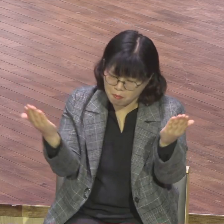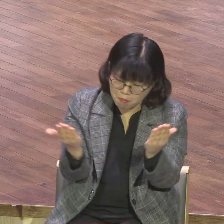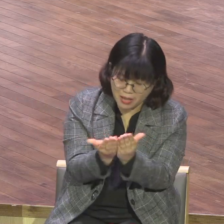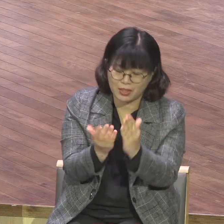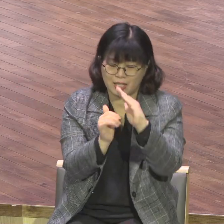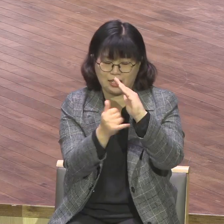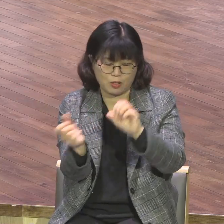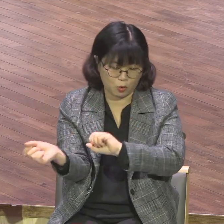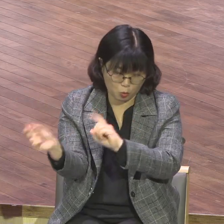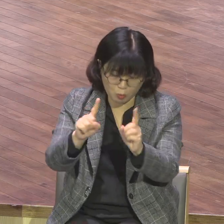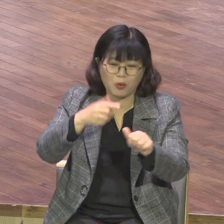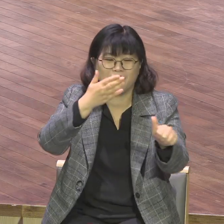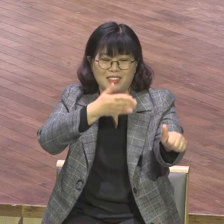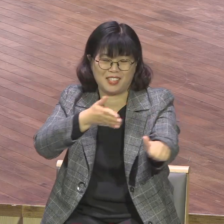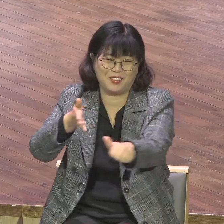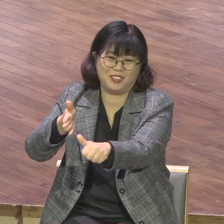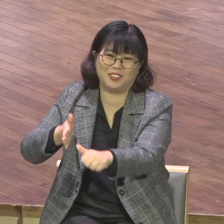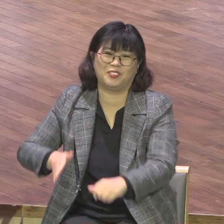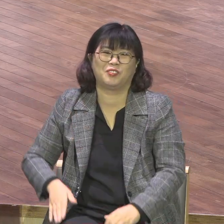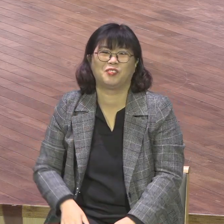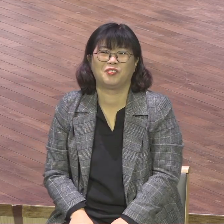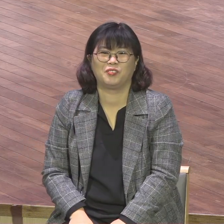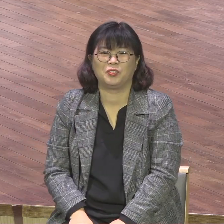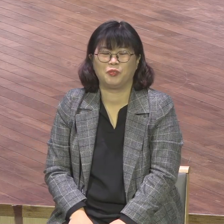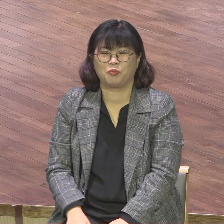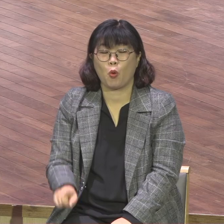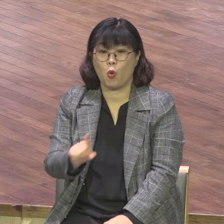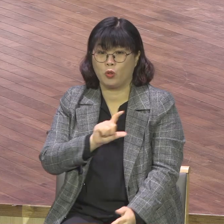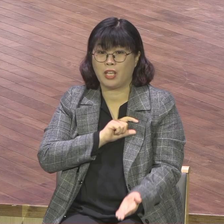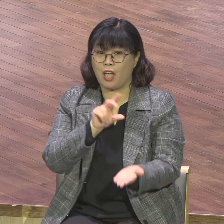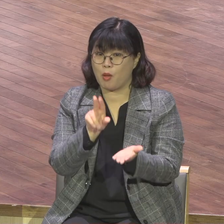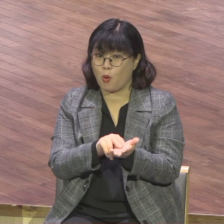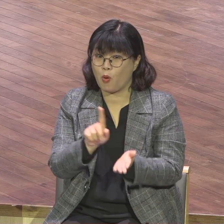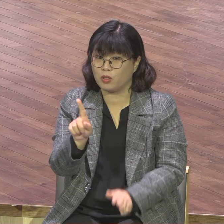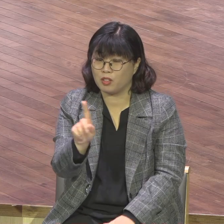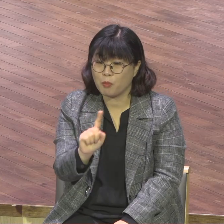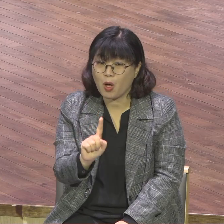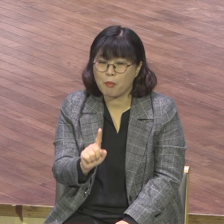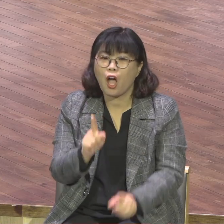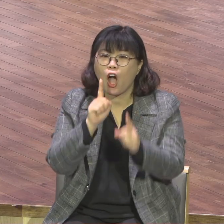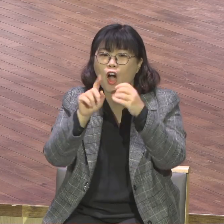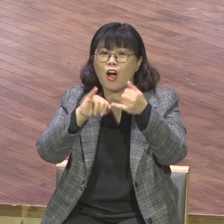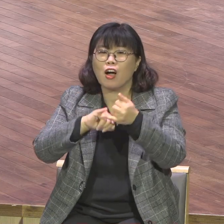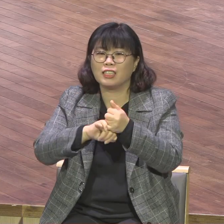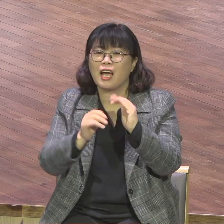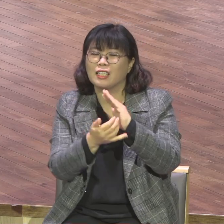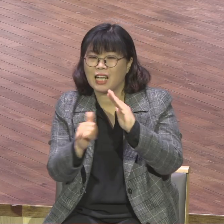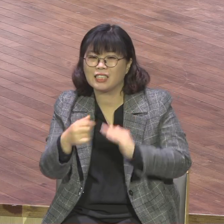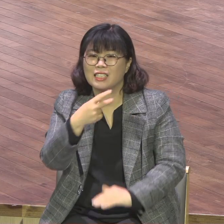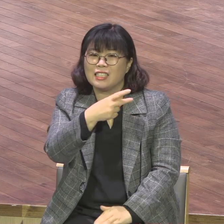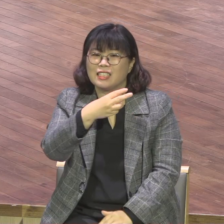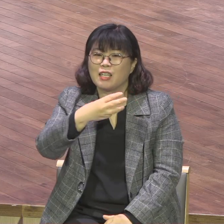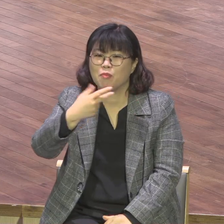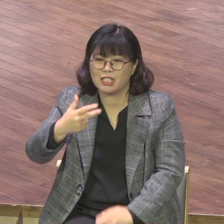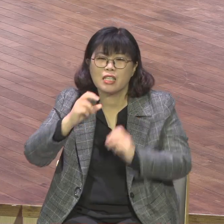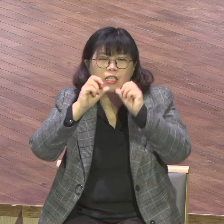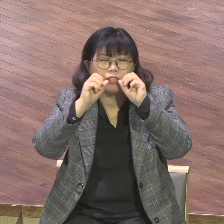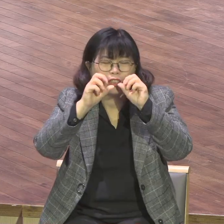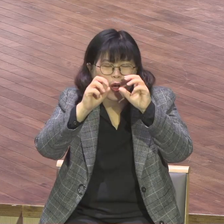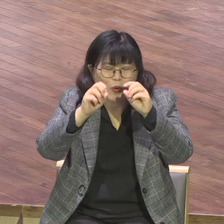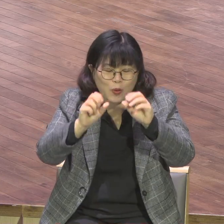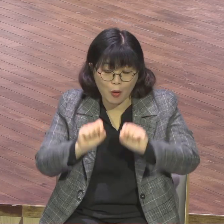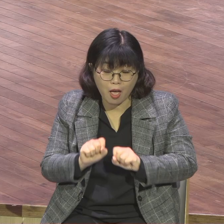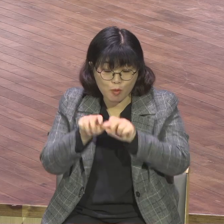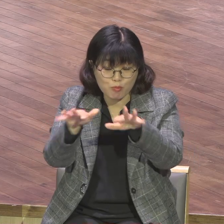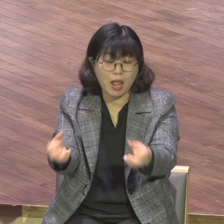제가 드린 말씀 가지고 언약 가정 27 성교회 플랫폼이란 제목으로 말씀을 드립니다.